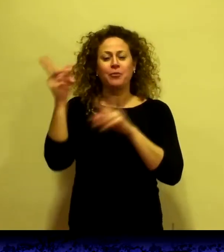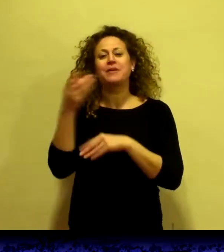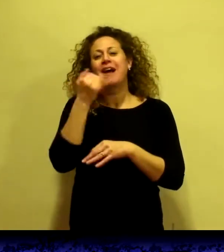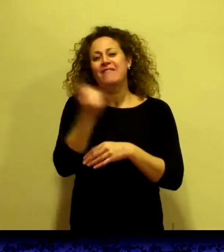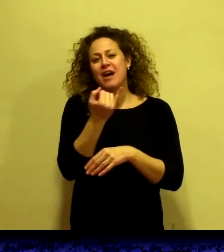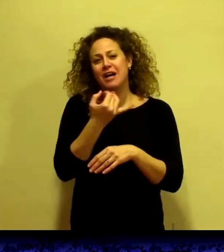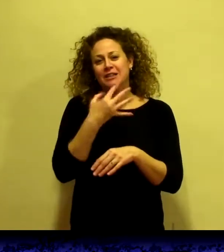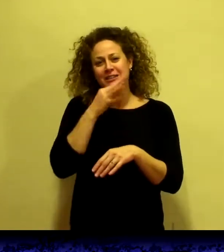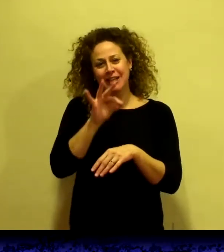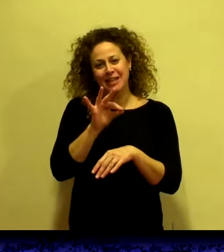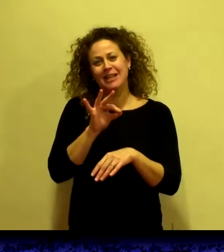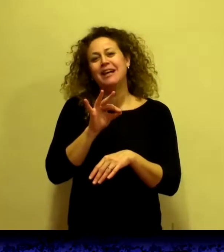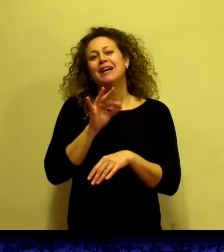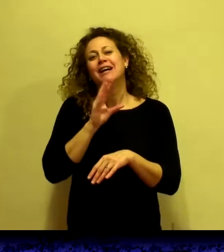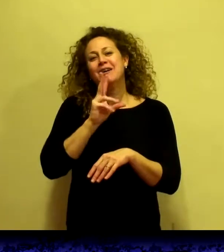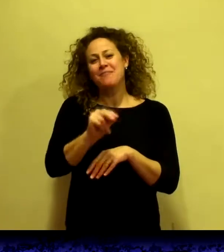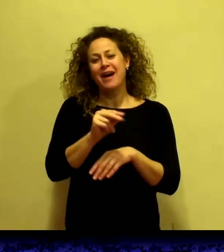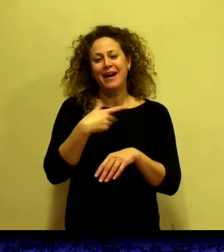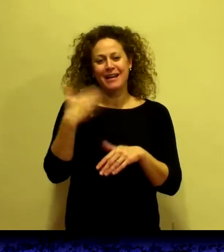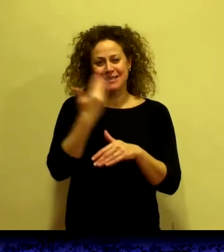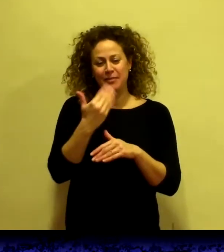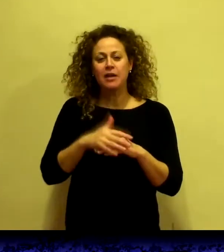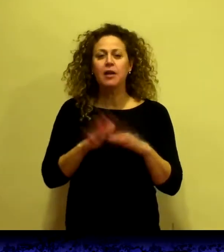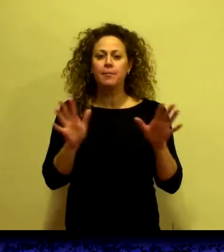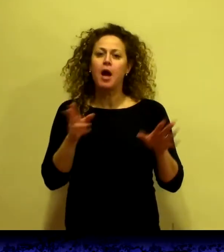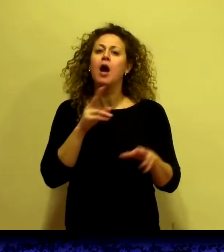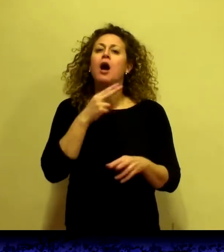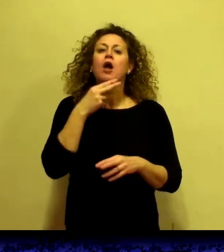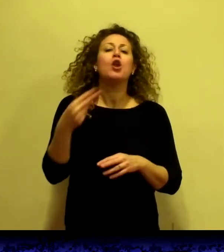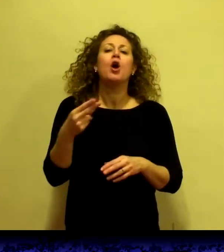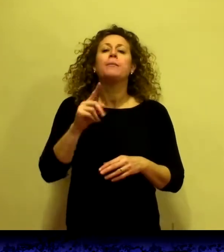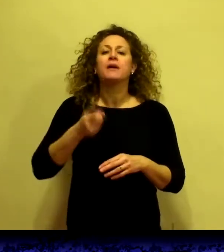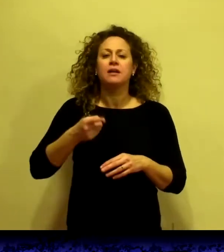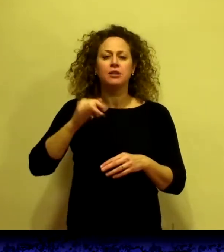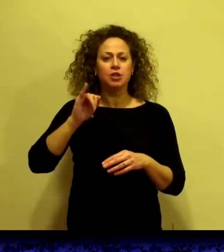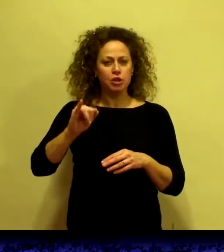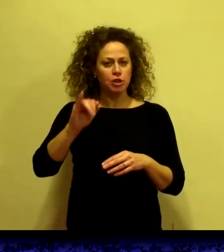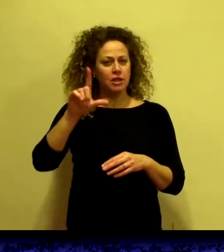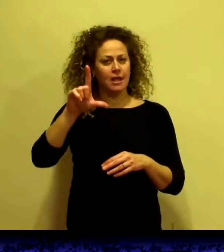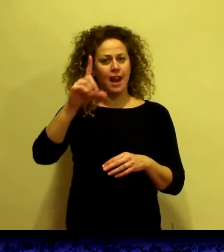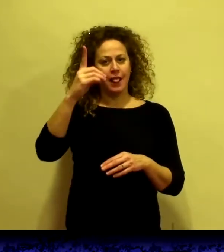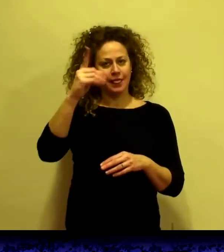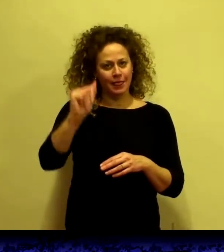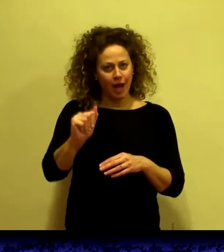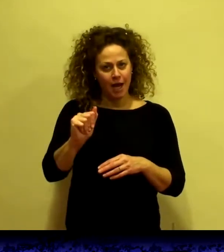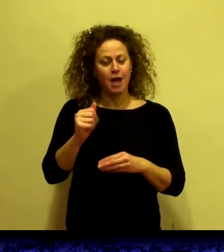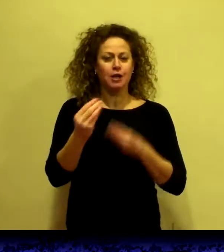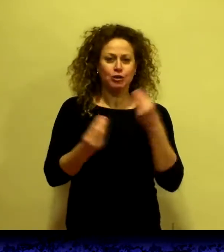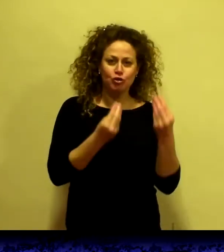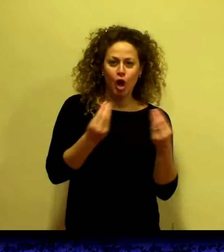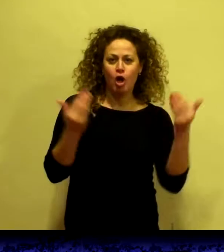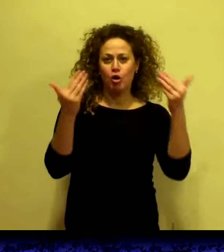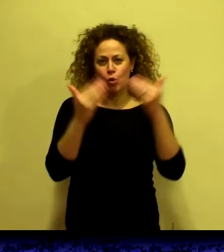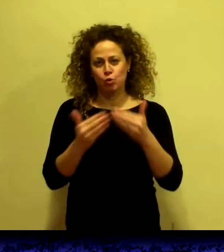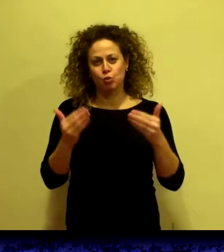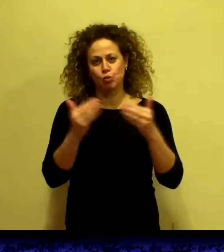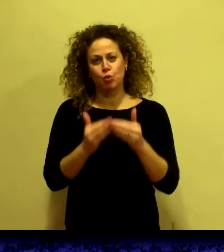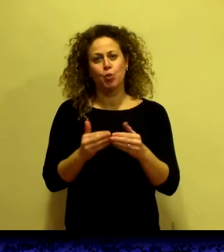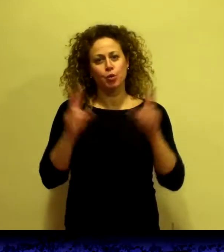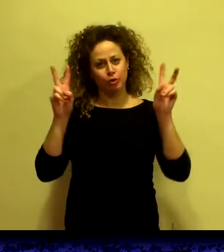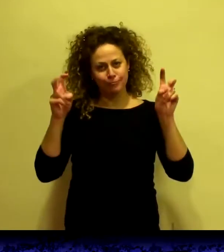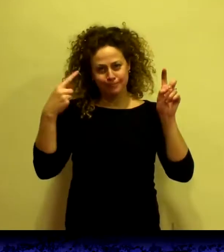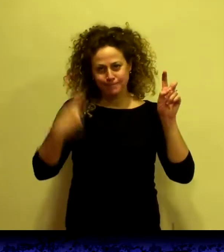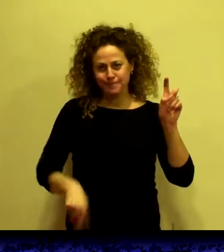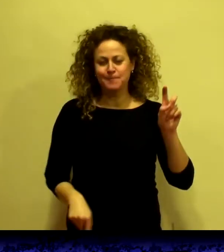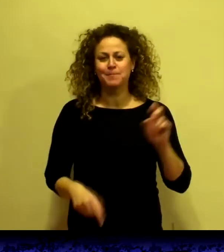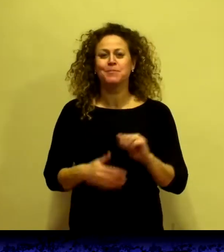dire. Quindi, lo sai, è un nome un po' difficile, però Gilda. È Gilda del gioco studio. Quindi, questa volta è più semplice. Più semplice. La prossima